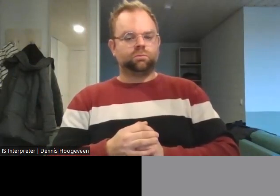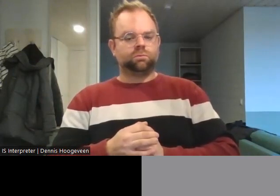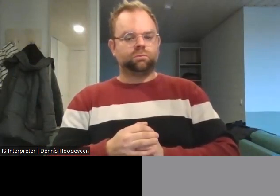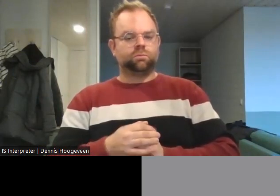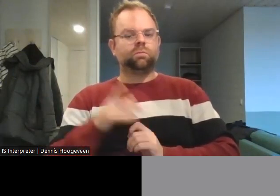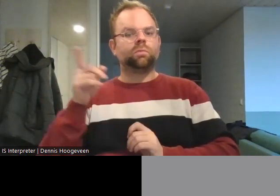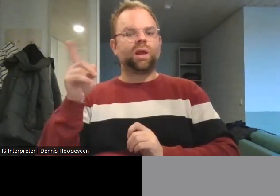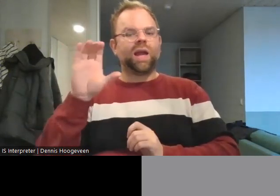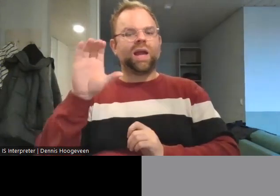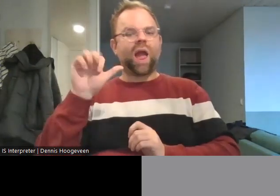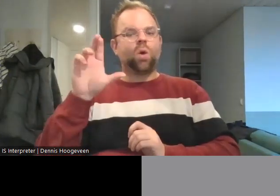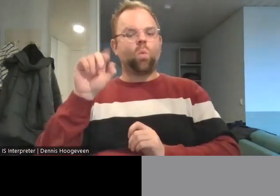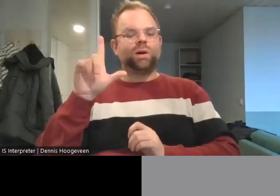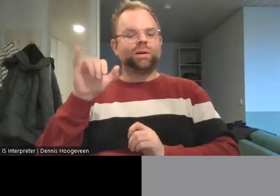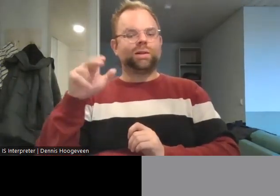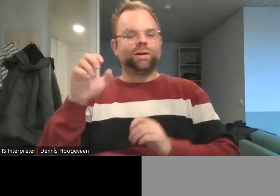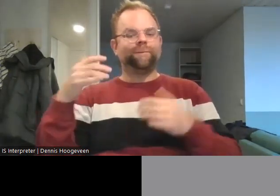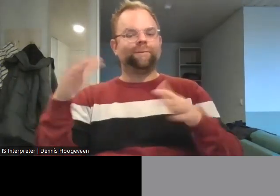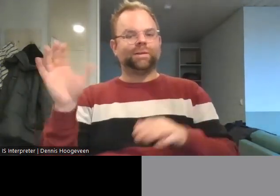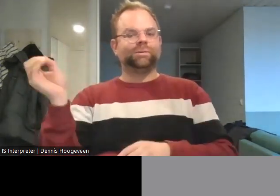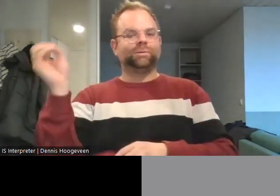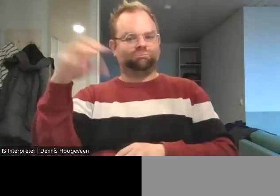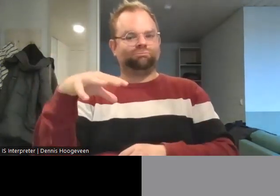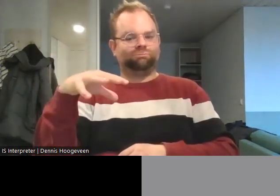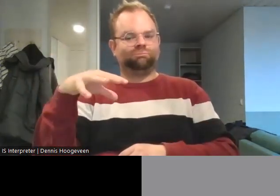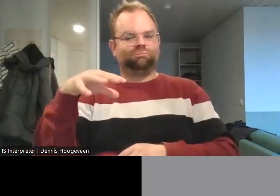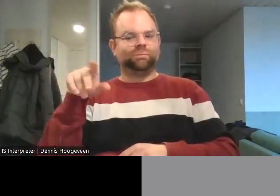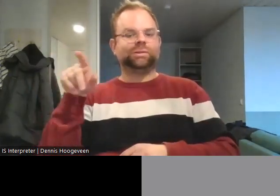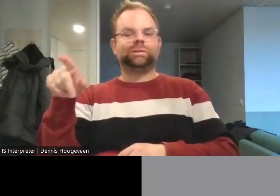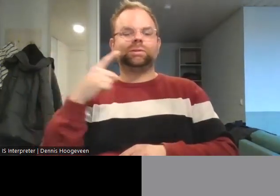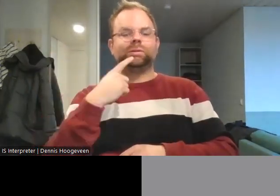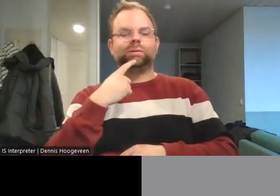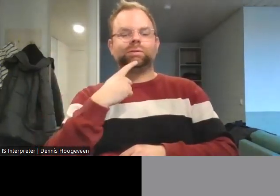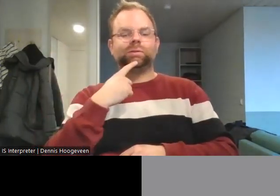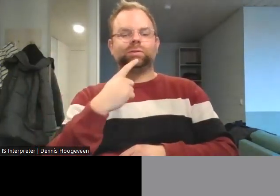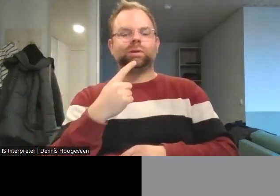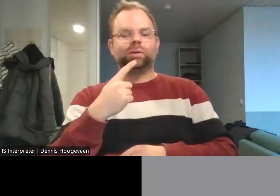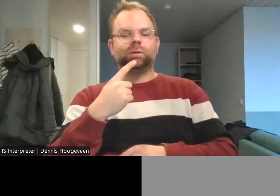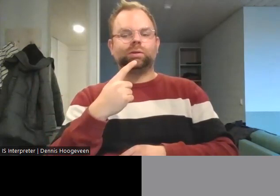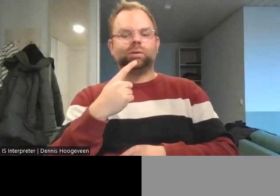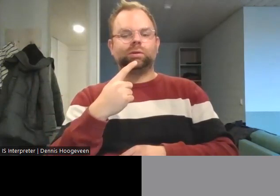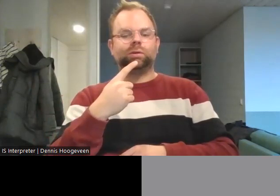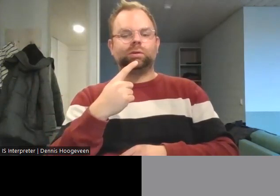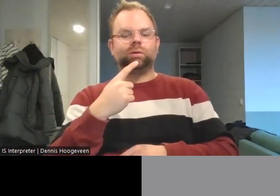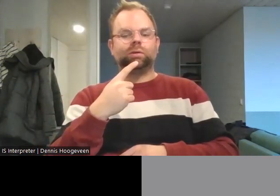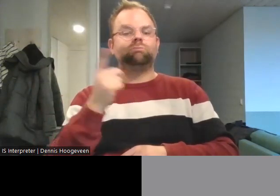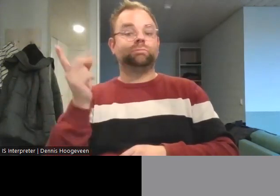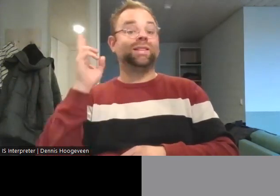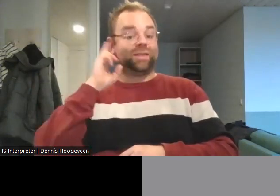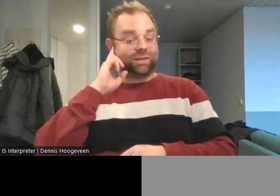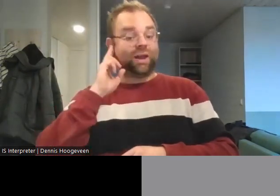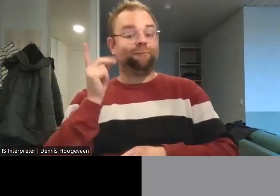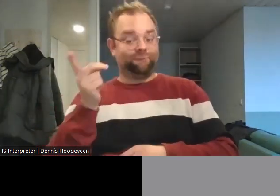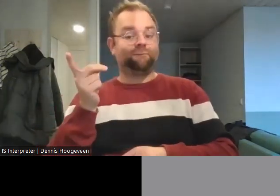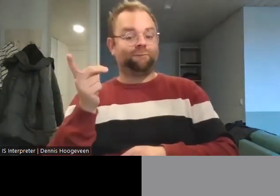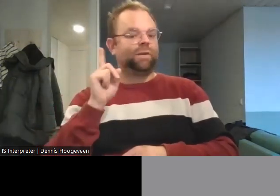qui est une personne sourde et ne peut pas l'expliquer à travers un interprète de langage de signes.